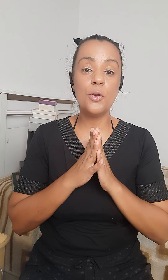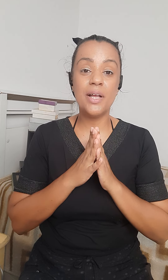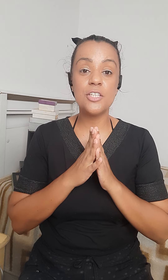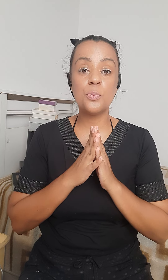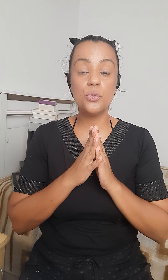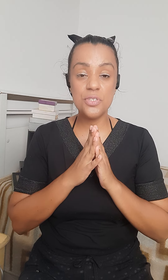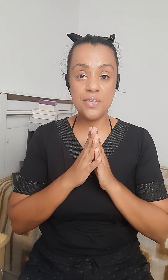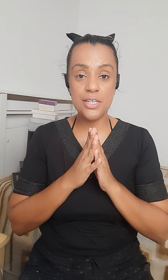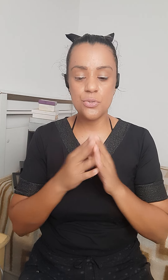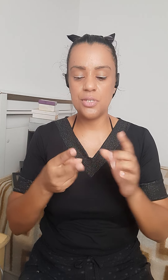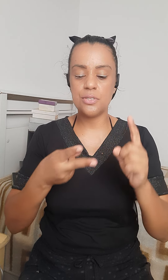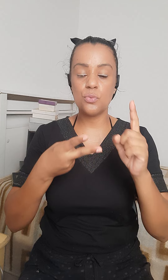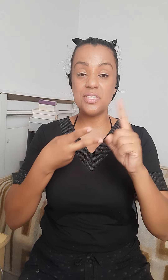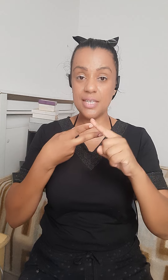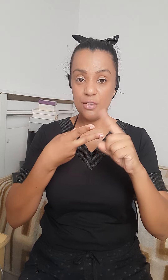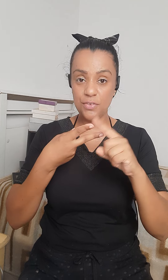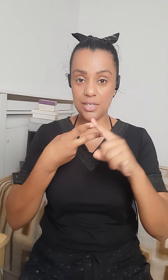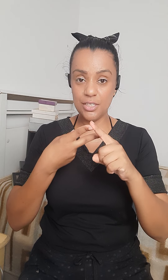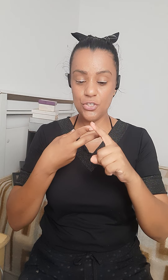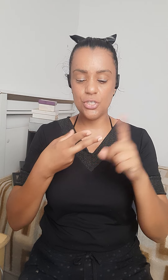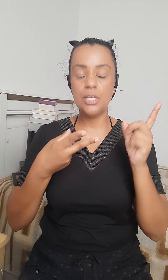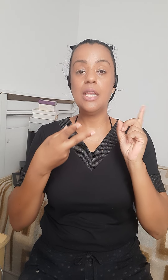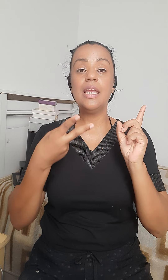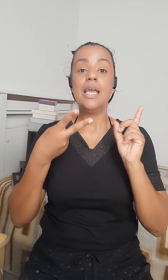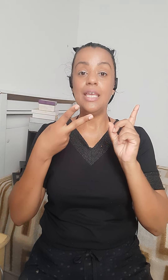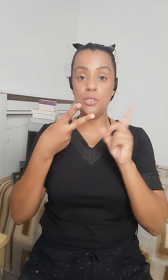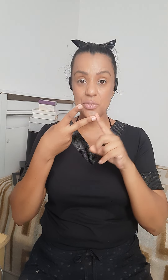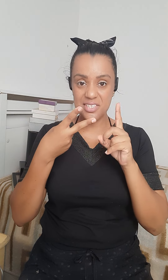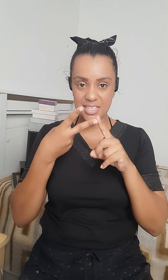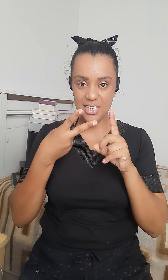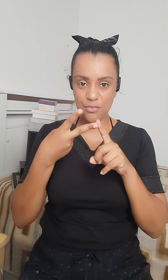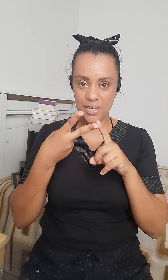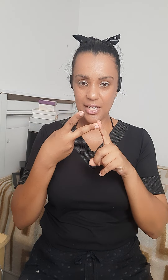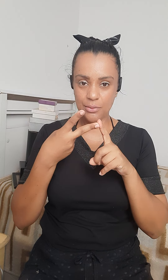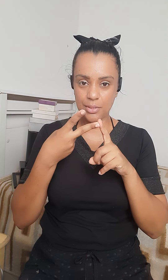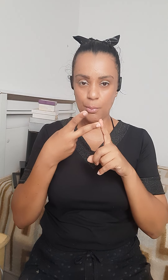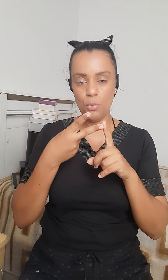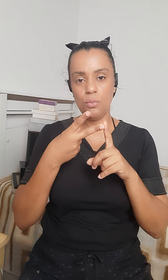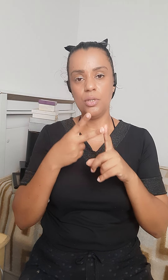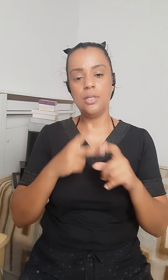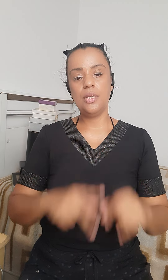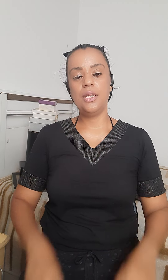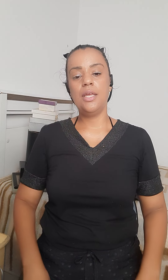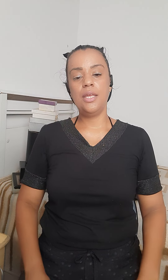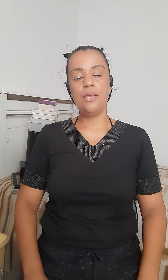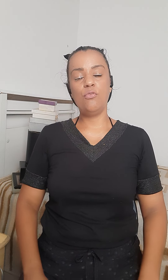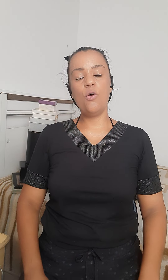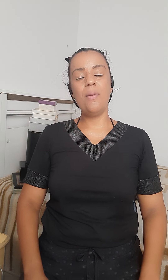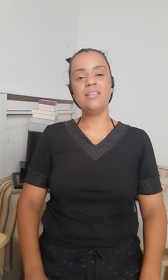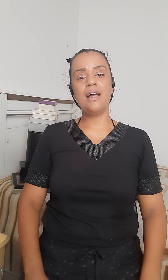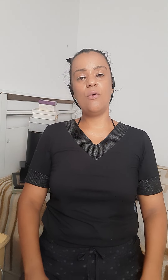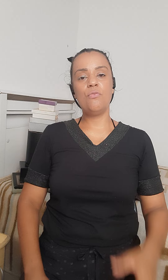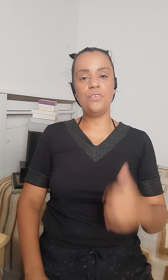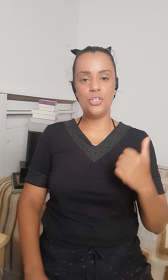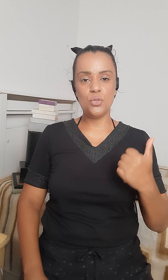formadas por duas variações, o significante e o significado, tá bom? Eu vou mandar um vídeo